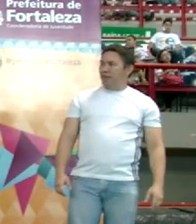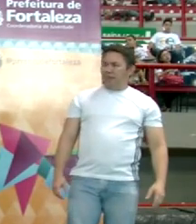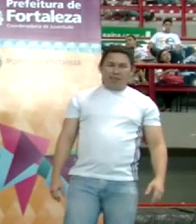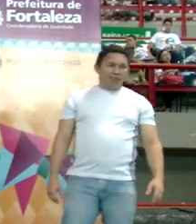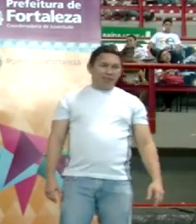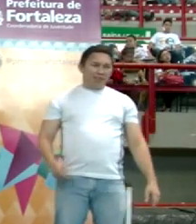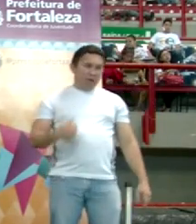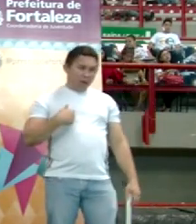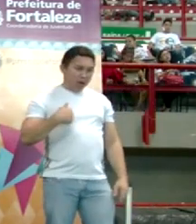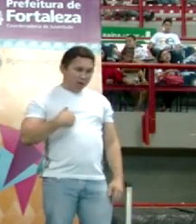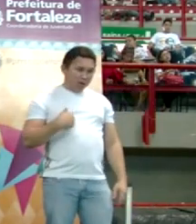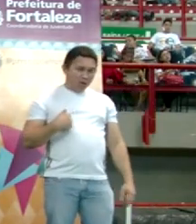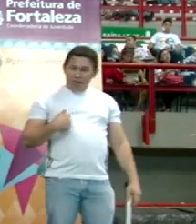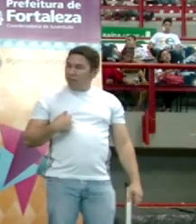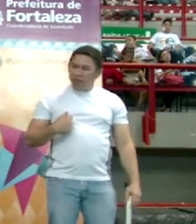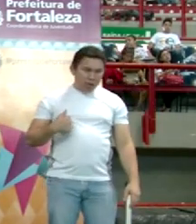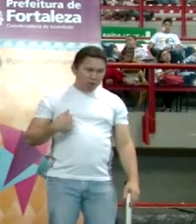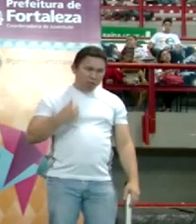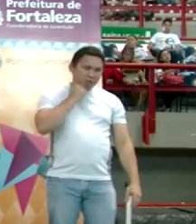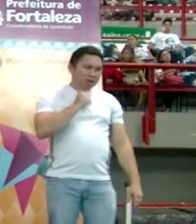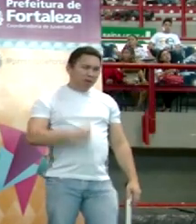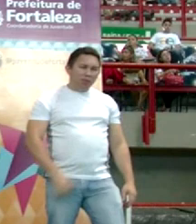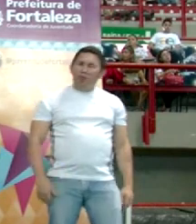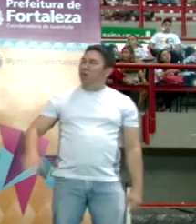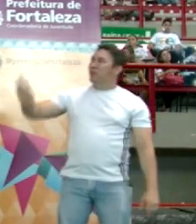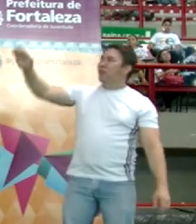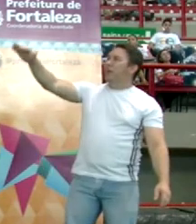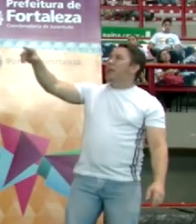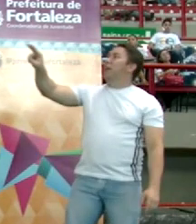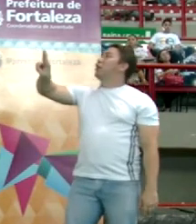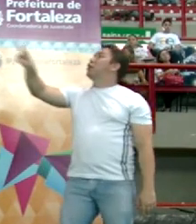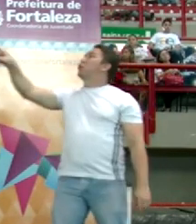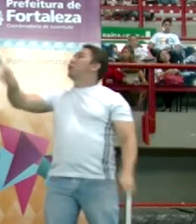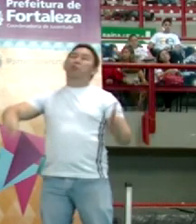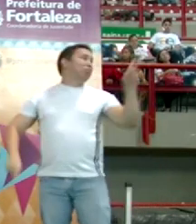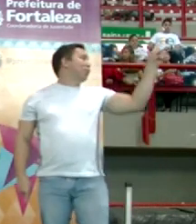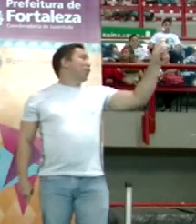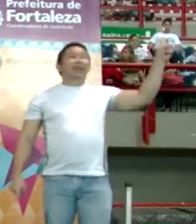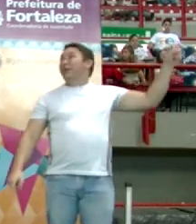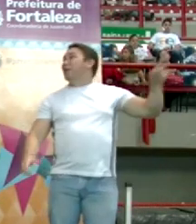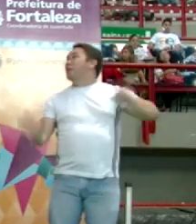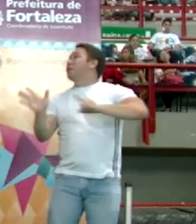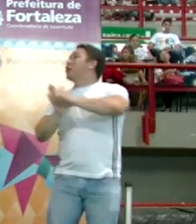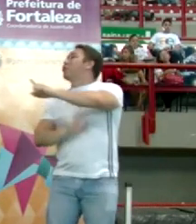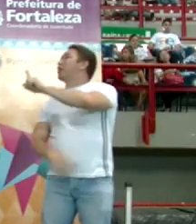e ia lá perguntar. Ei, como é teu nome? Tá perguntando ali.